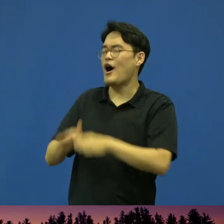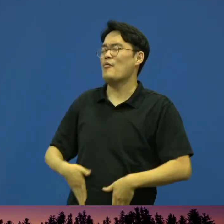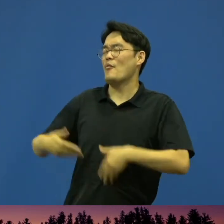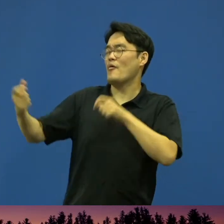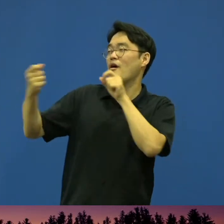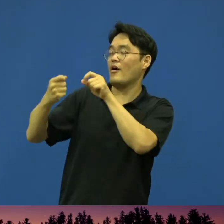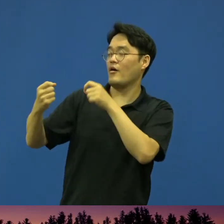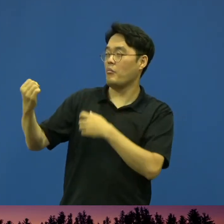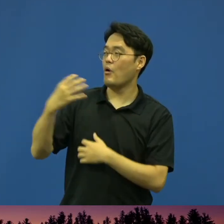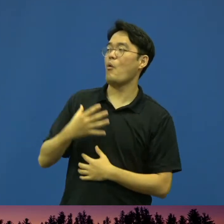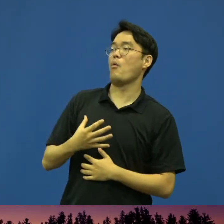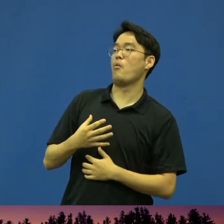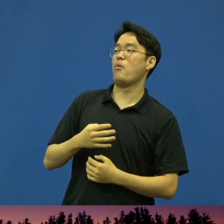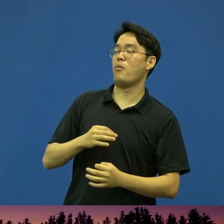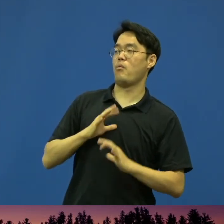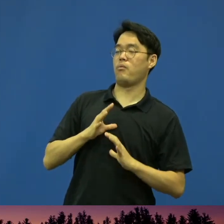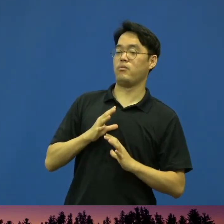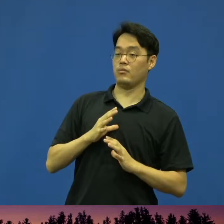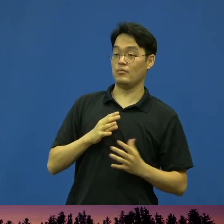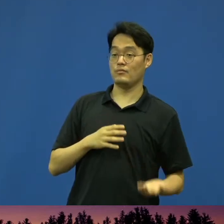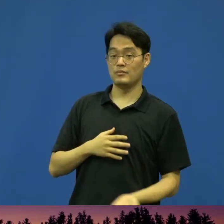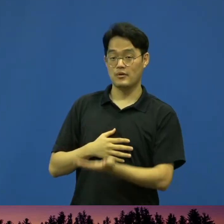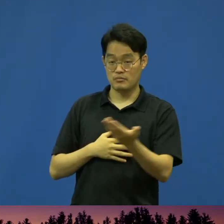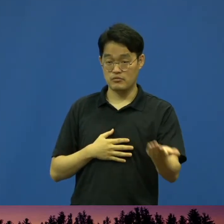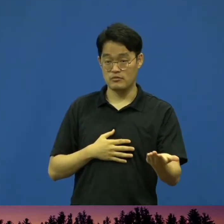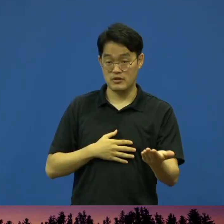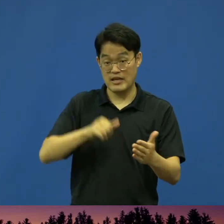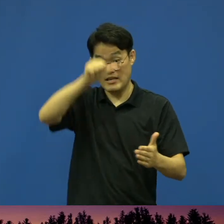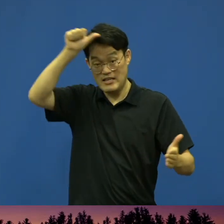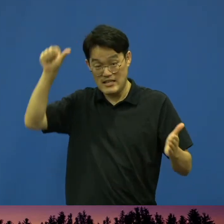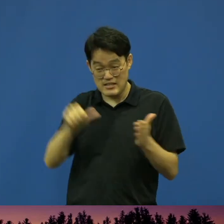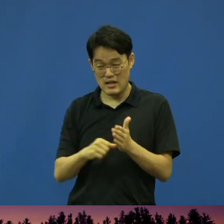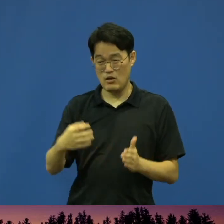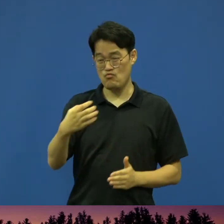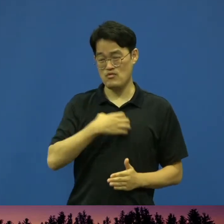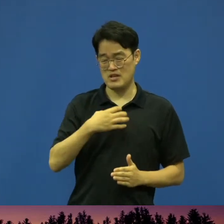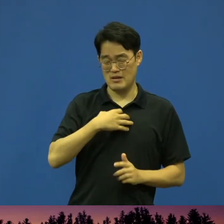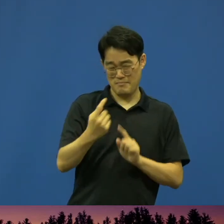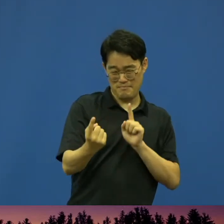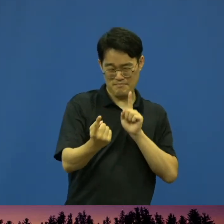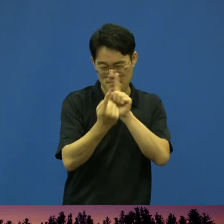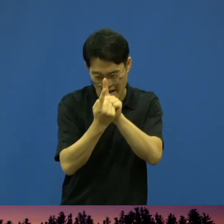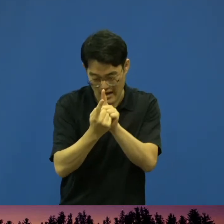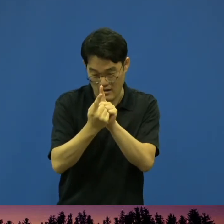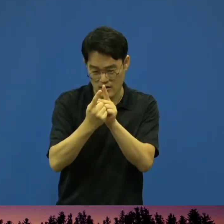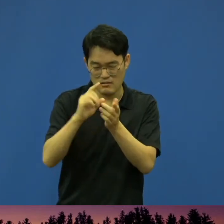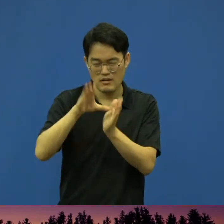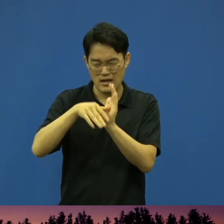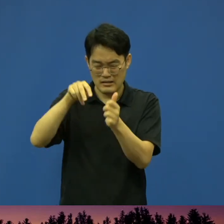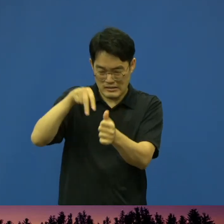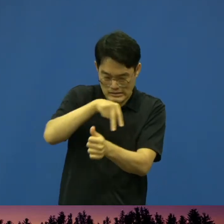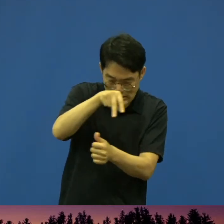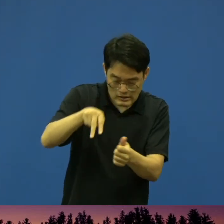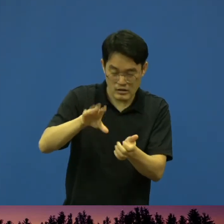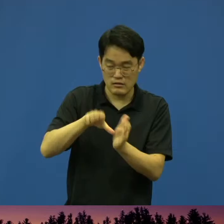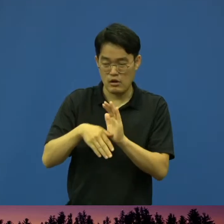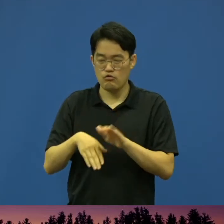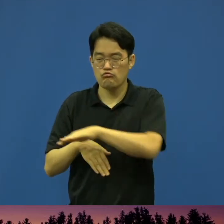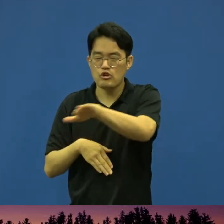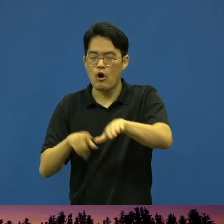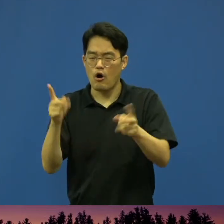여러분, 무엇보다 인생의 위기를 맞이하는 태도는 너무너무 중요합니다. 위기는 어느